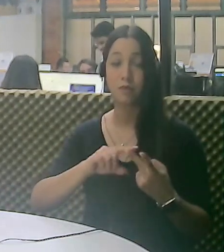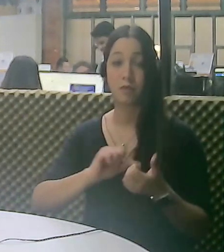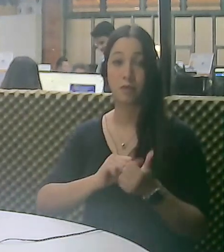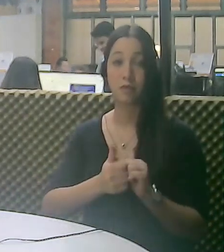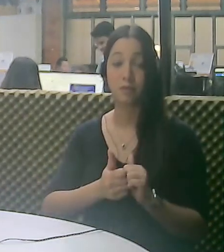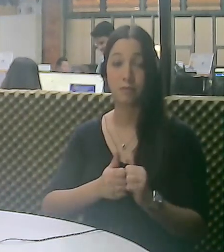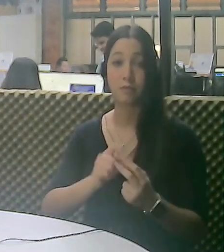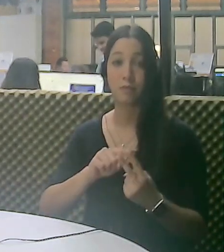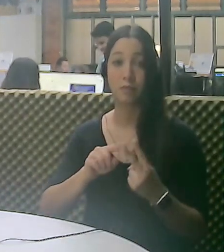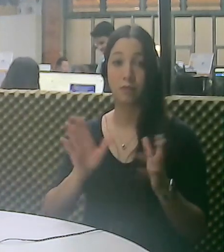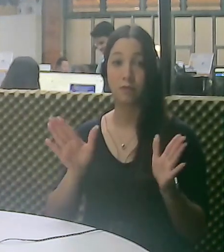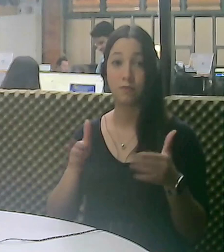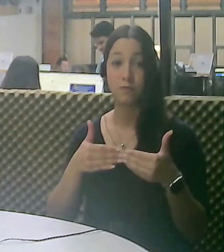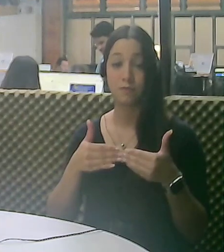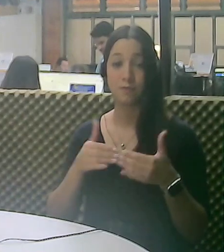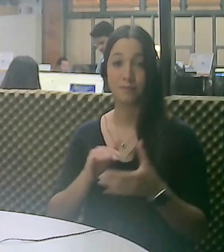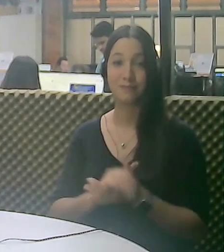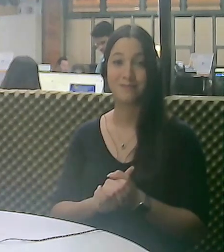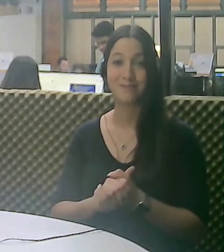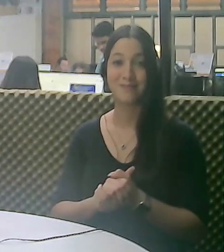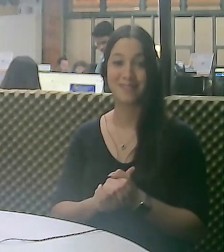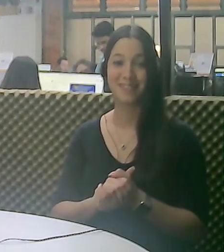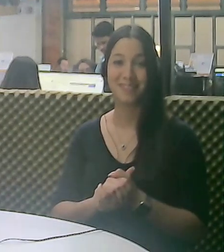poliesportivos estarão fechados.